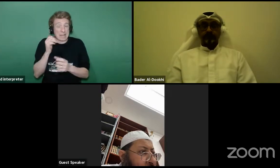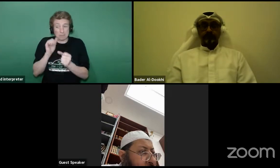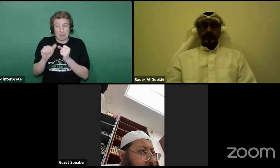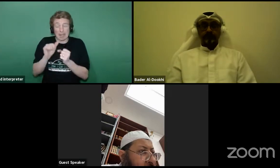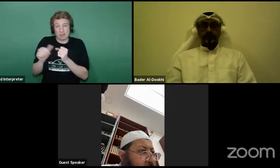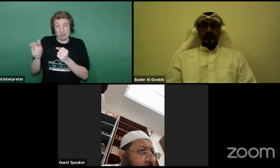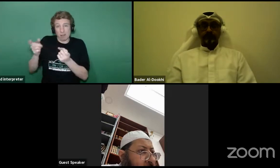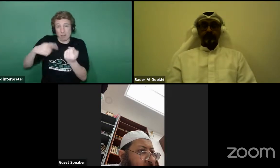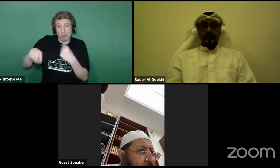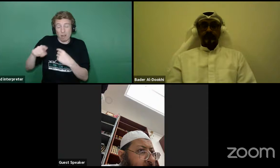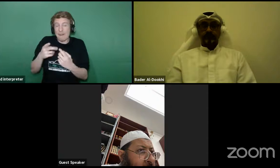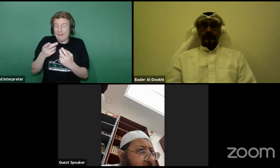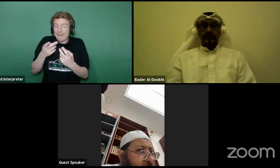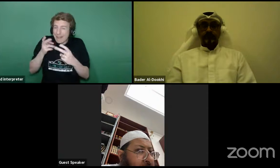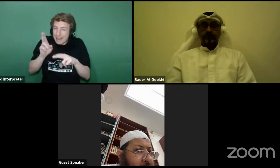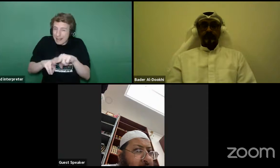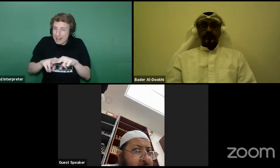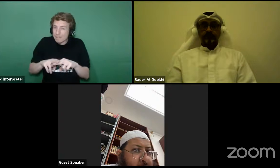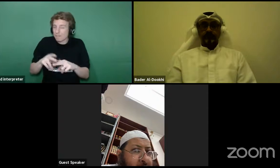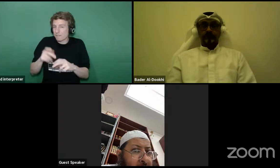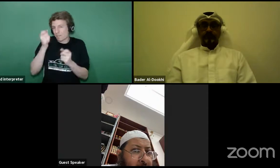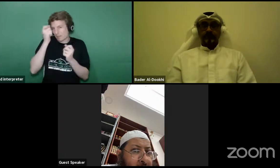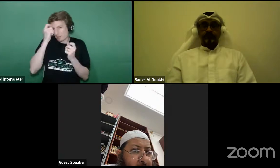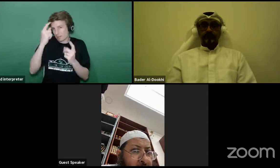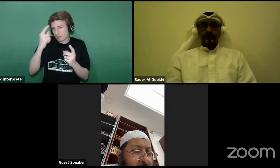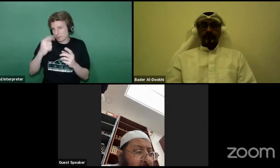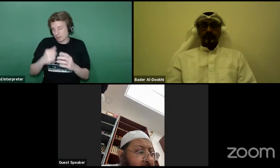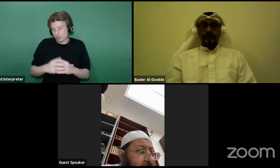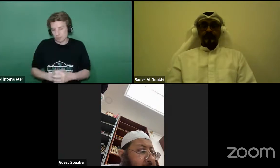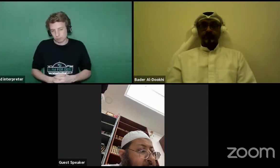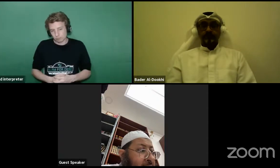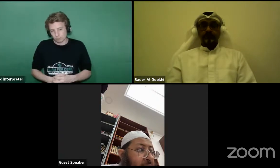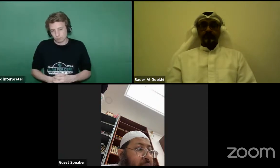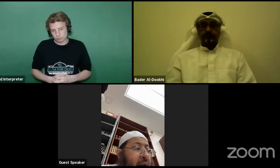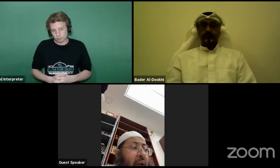you do but know. نعم شيخنا.